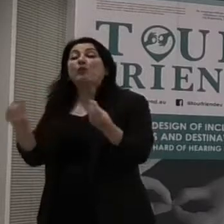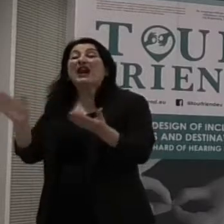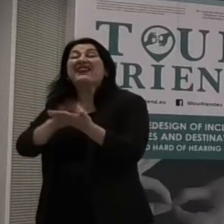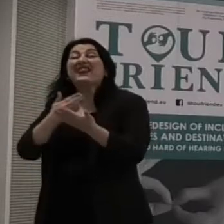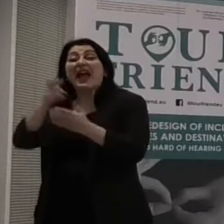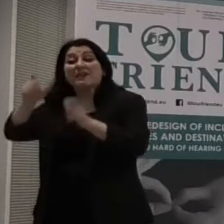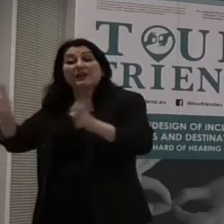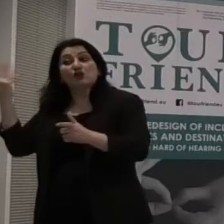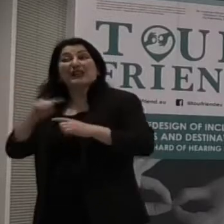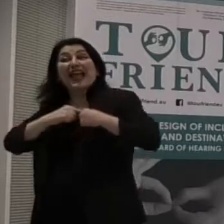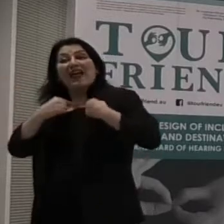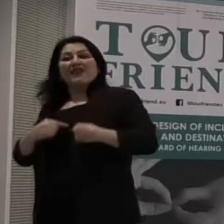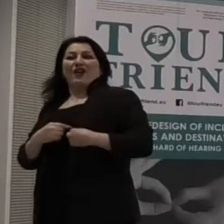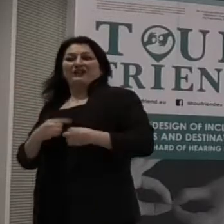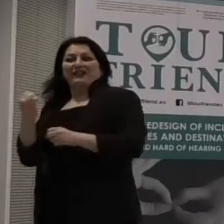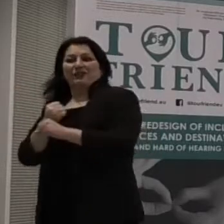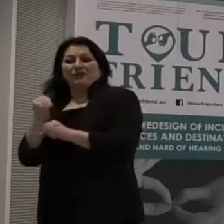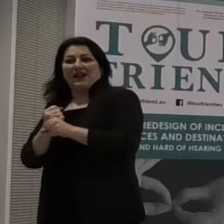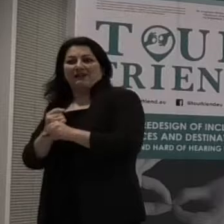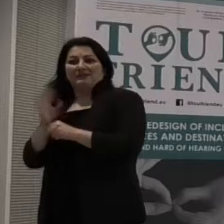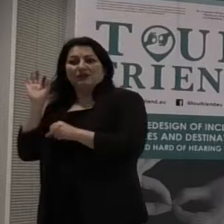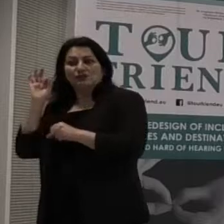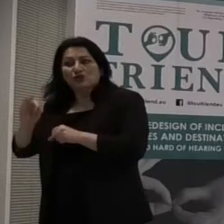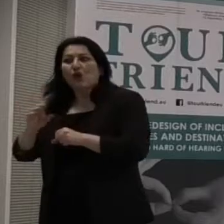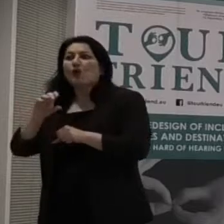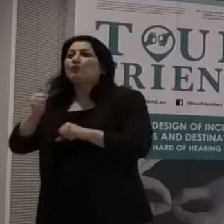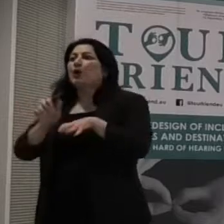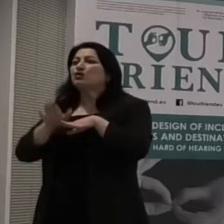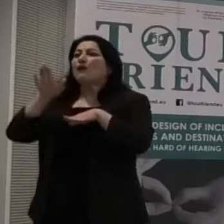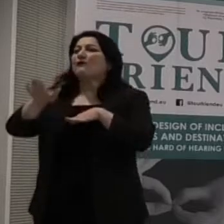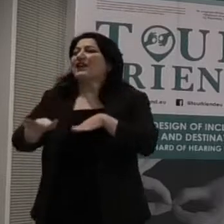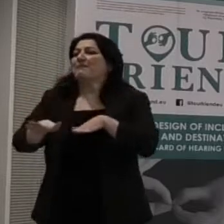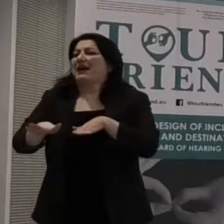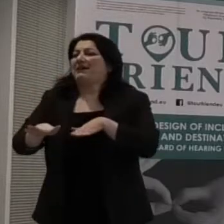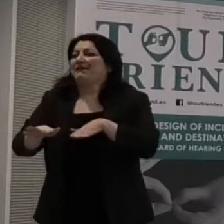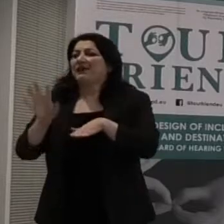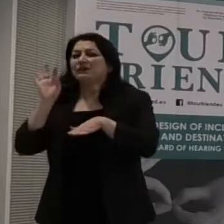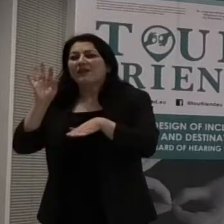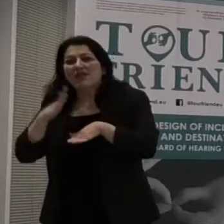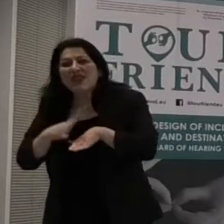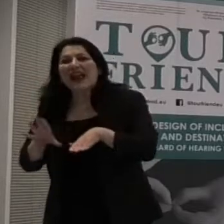εργασία τότε, ούτως ώστε να κάνουμε προσβάσιμες τις ξεναγήσεις στην αρχαία αγορά.